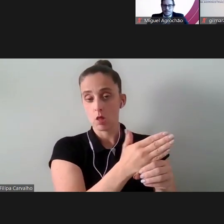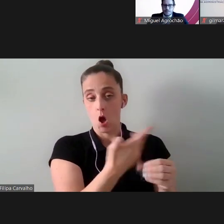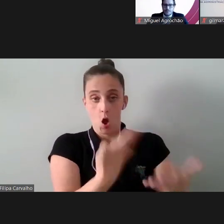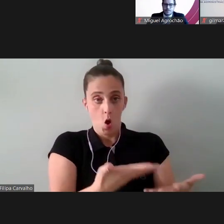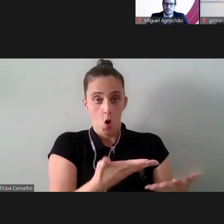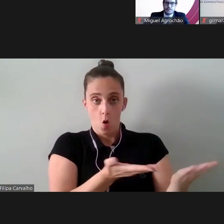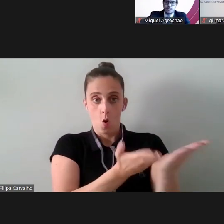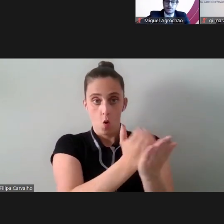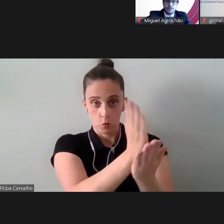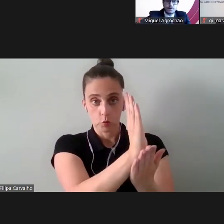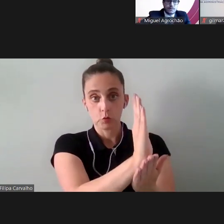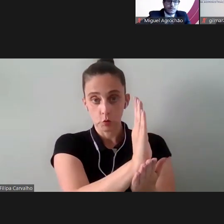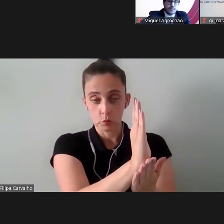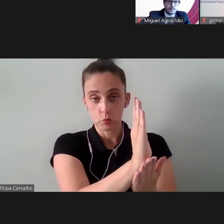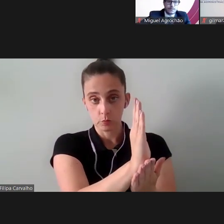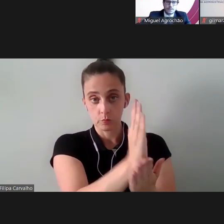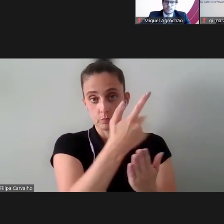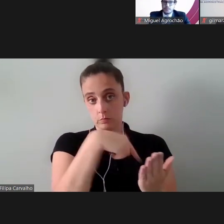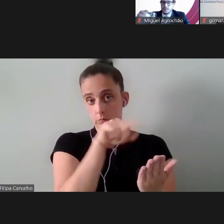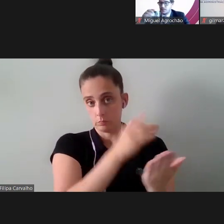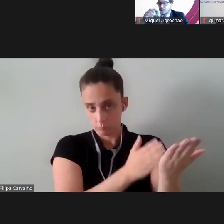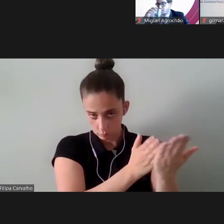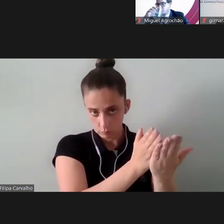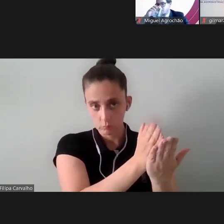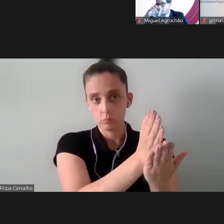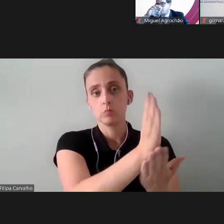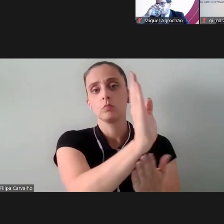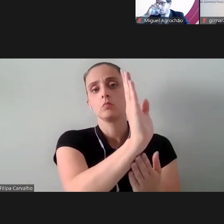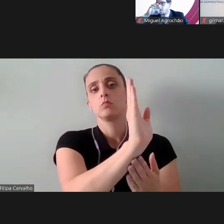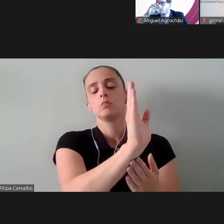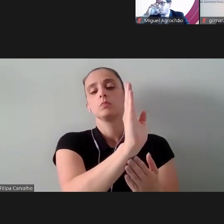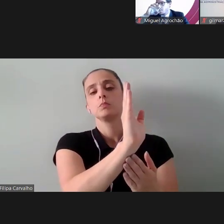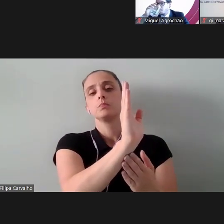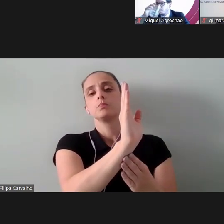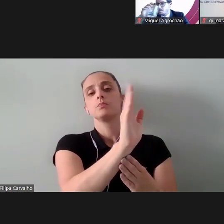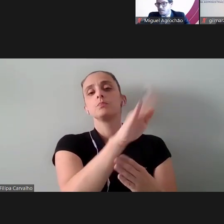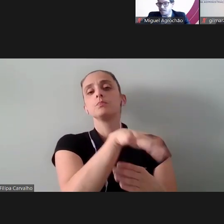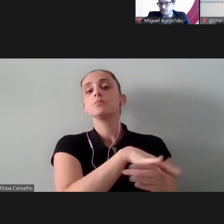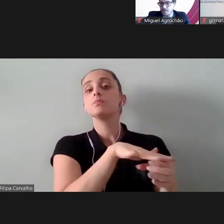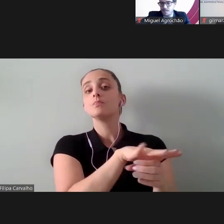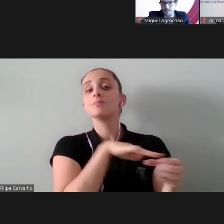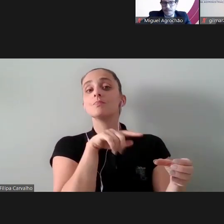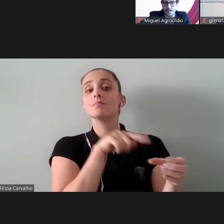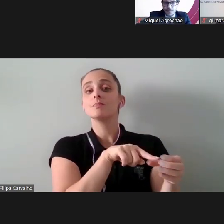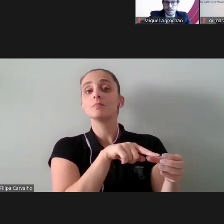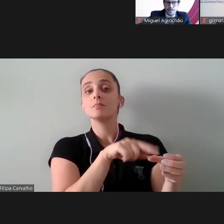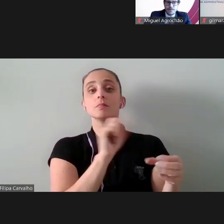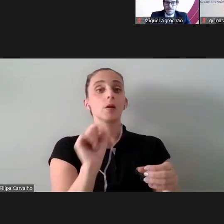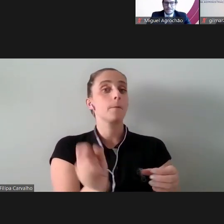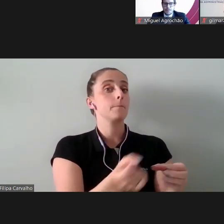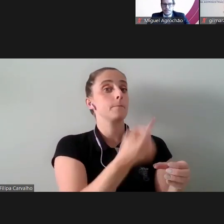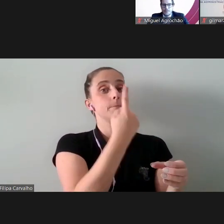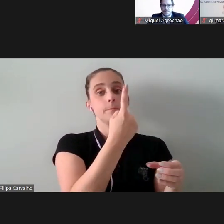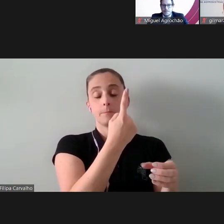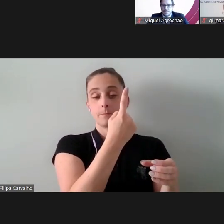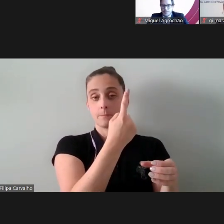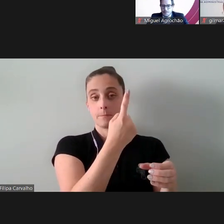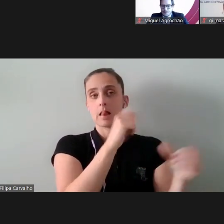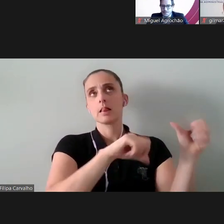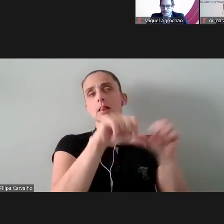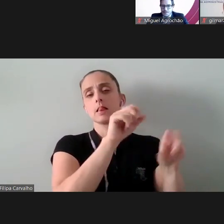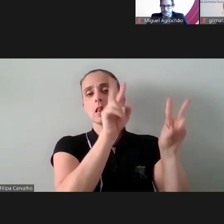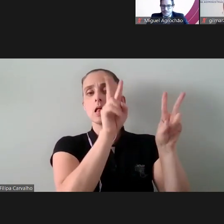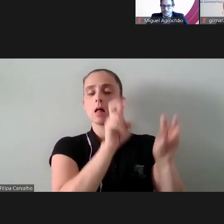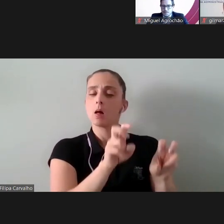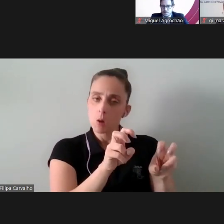gente, enfim, segue existindo e realizando as nossas atividades, mas nós fomos o primeiro laboratório de inovação em governo da